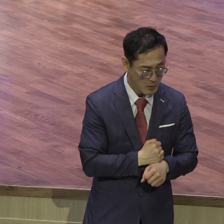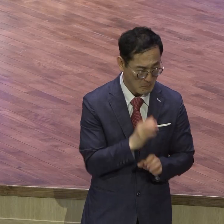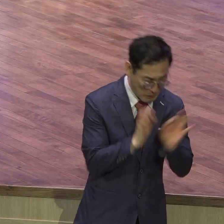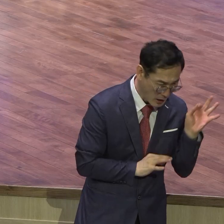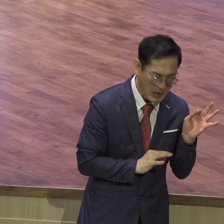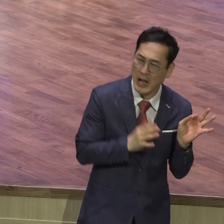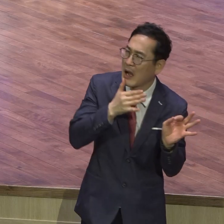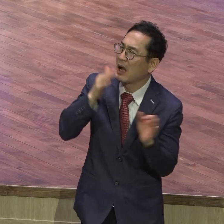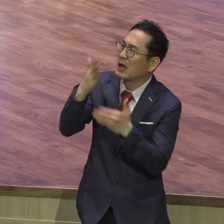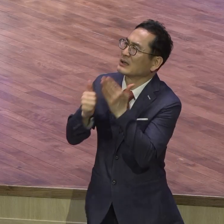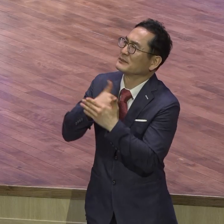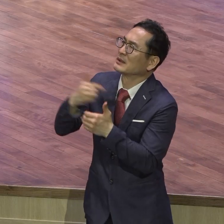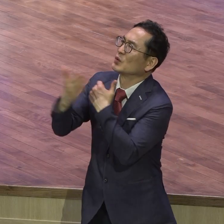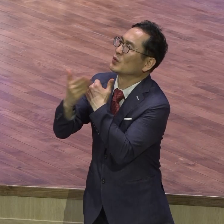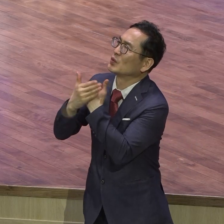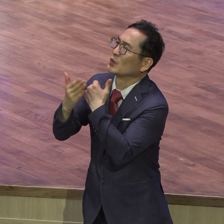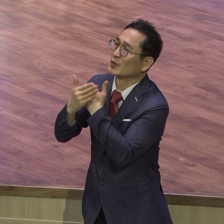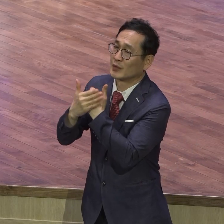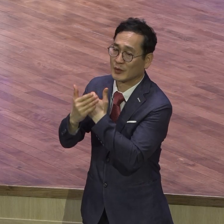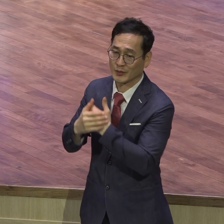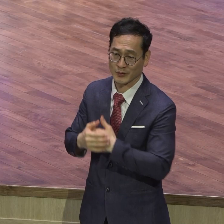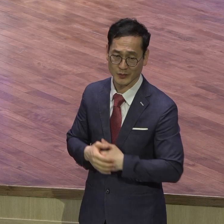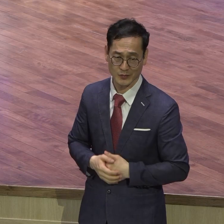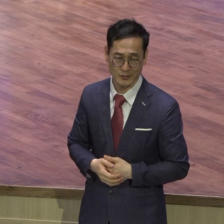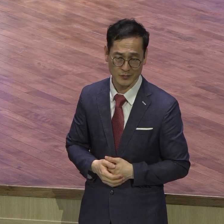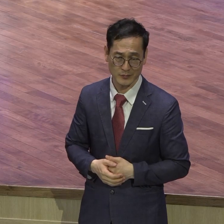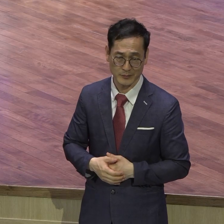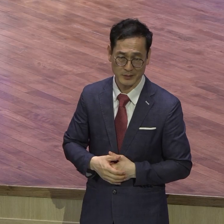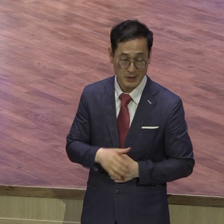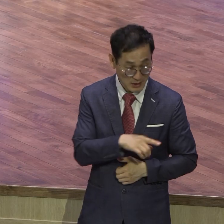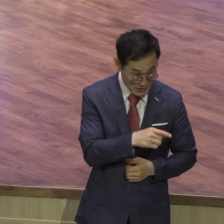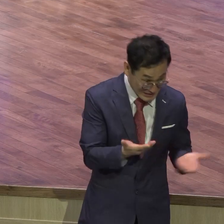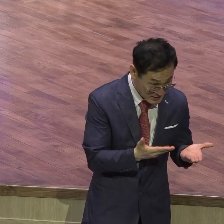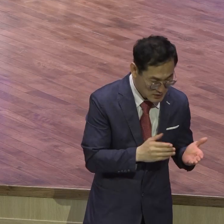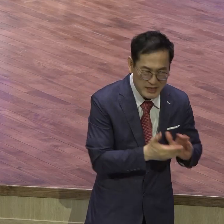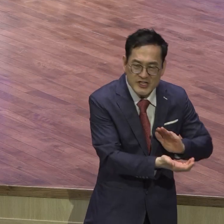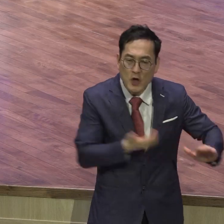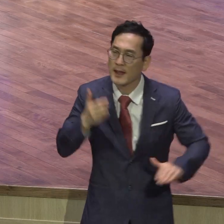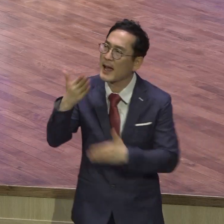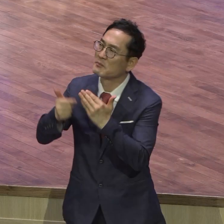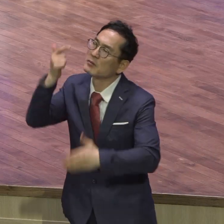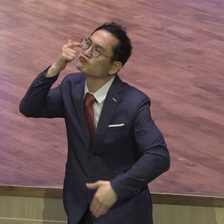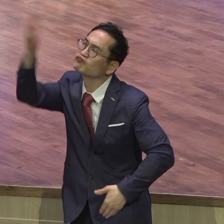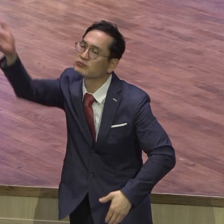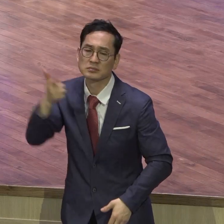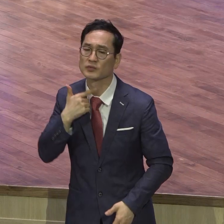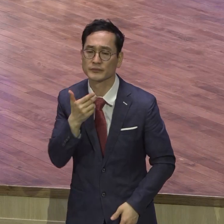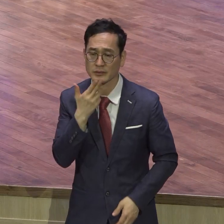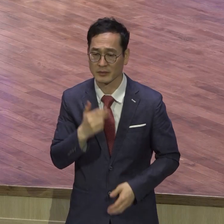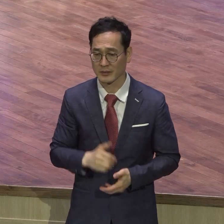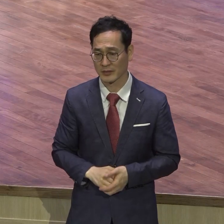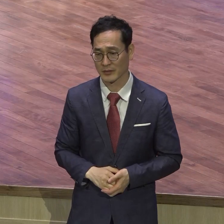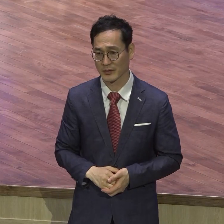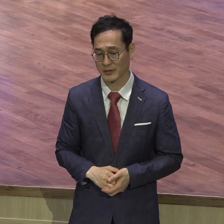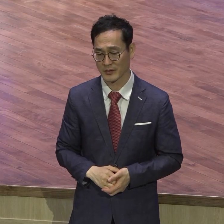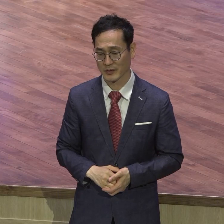하나님께 물은 적도 없고 하나님이 답한 적도 없어요 그러놓고 책임을 하나님께 교회단에 별 수 없더라